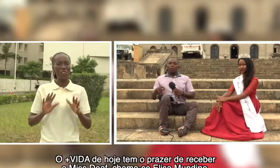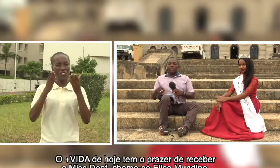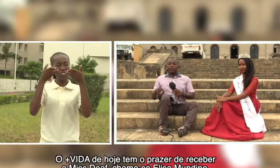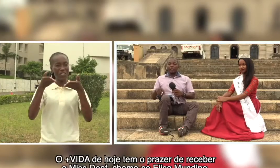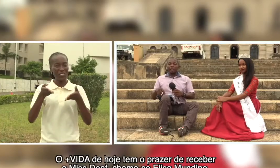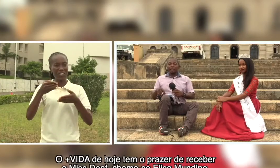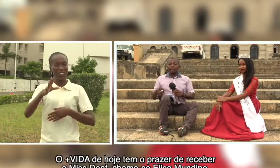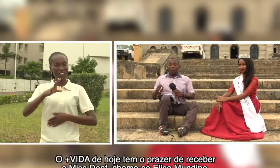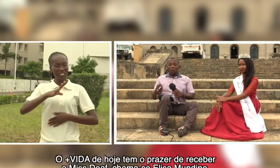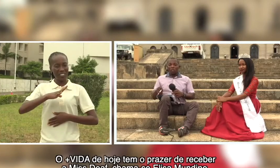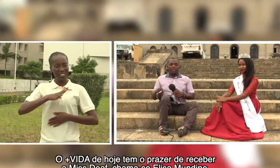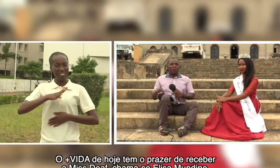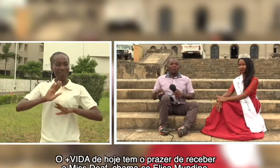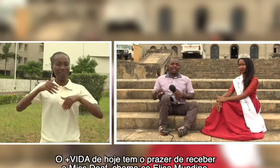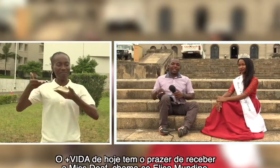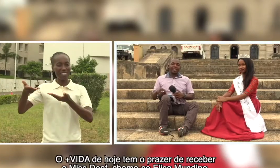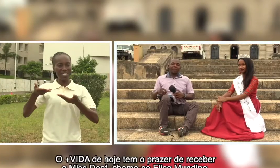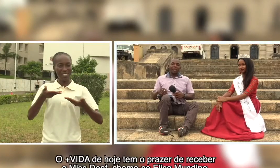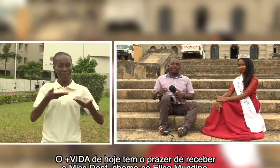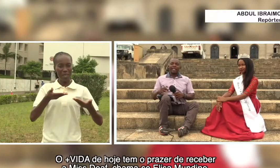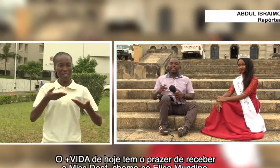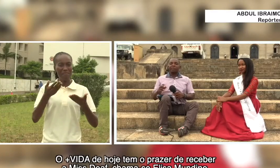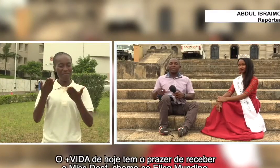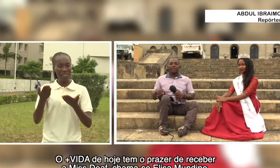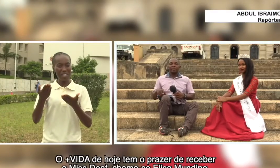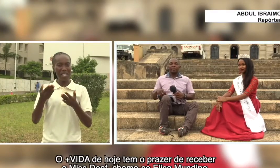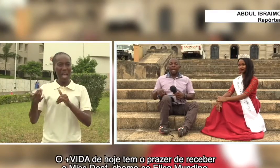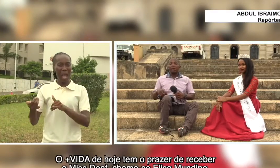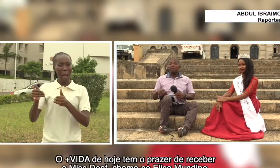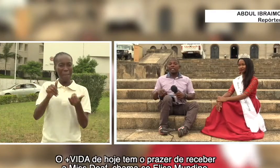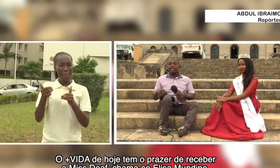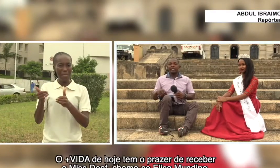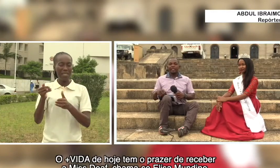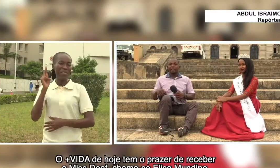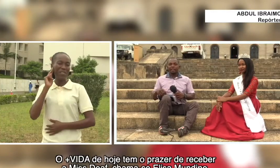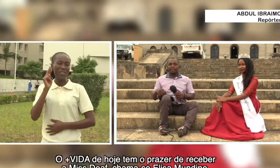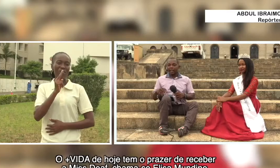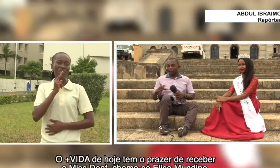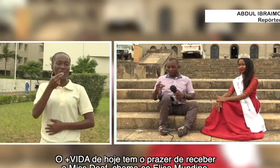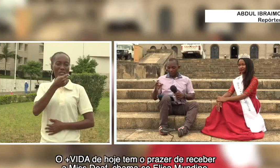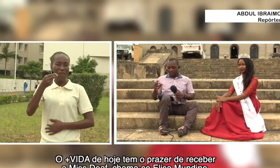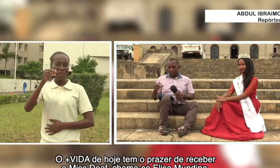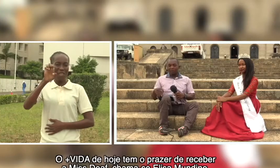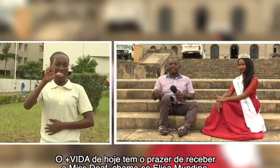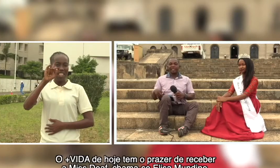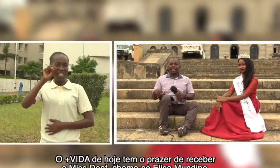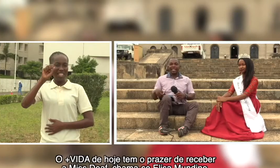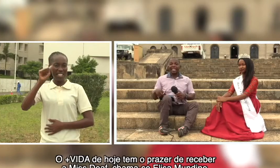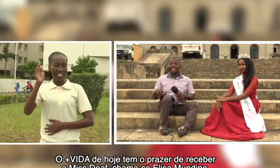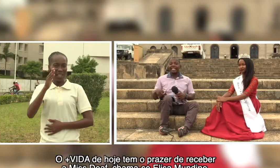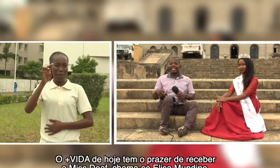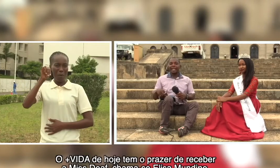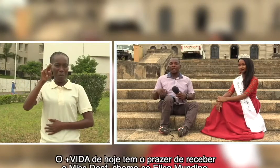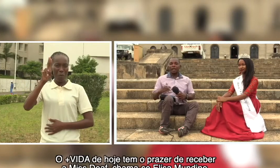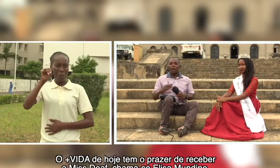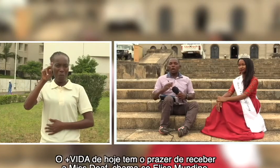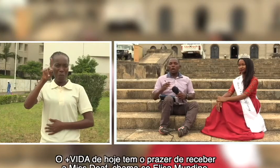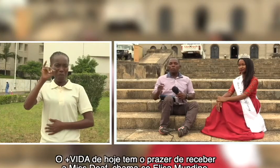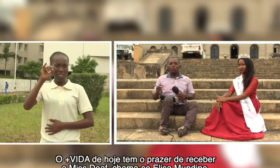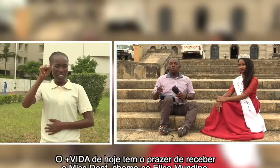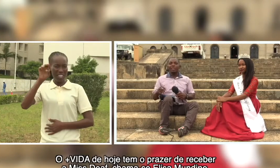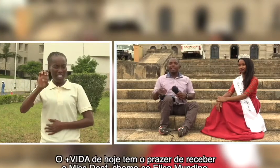O Mais Vida de hoje tem um prazer de receber a Miss Deaf, chama-se Elisa